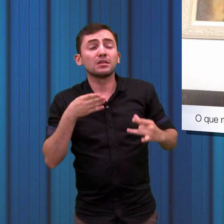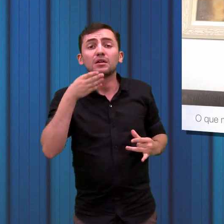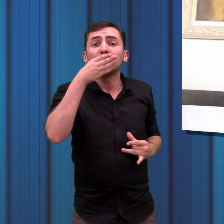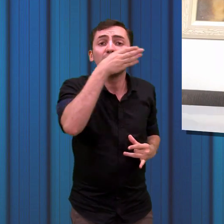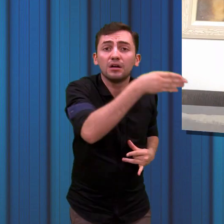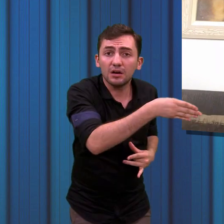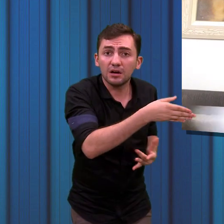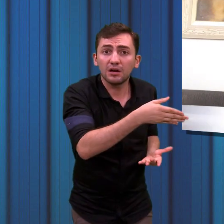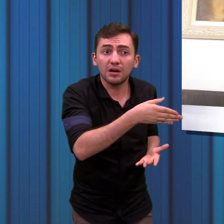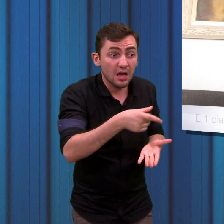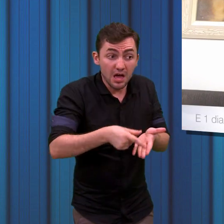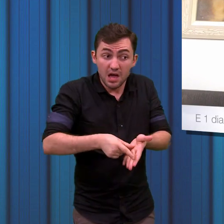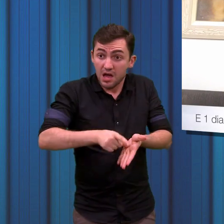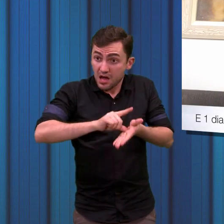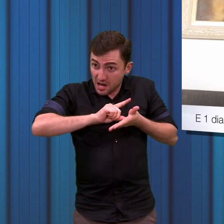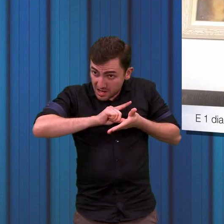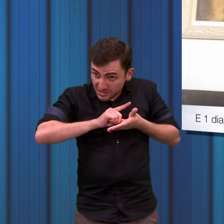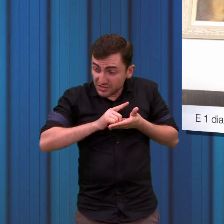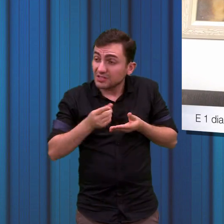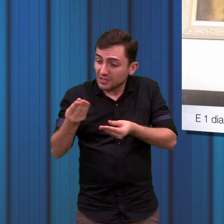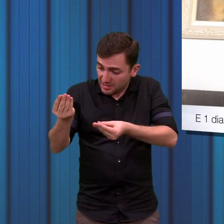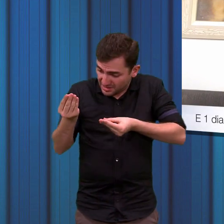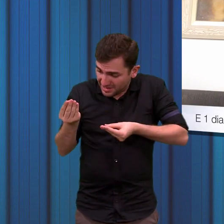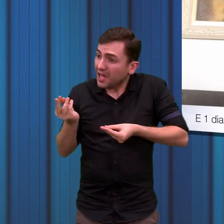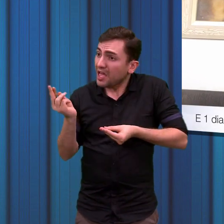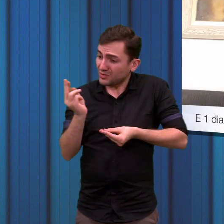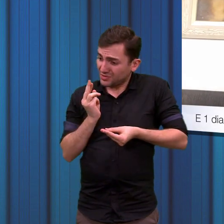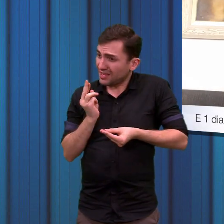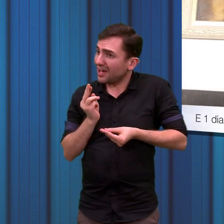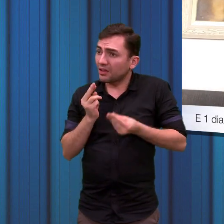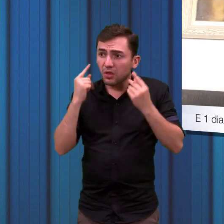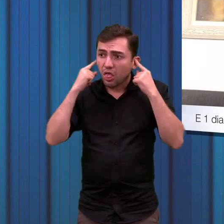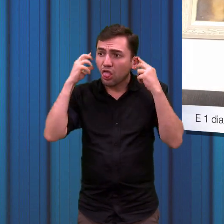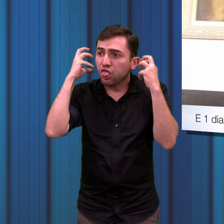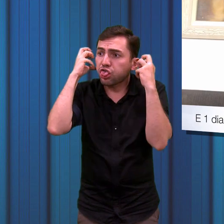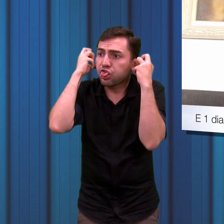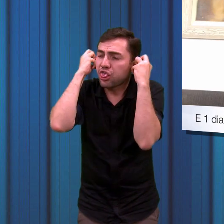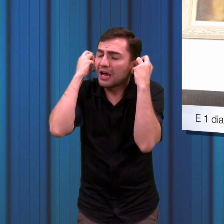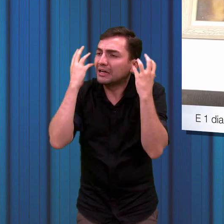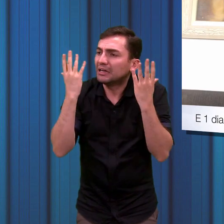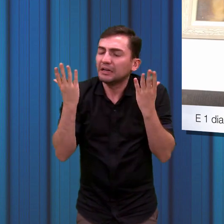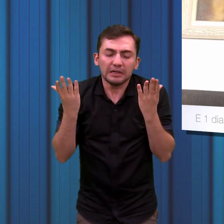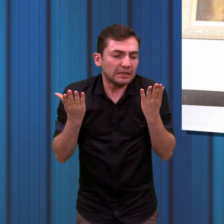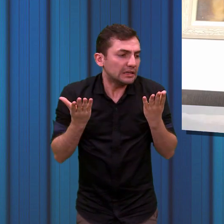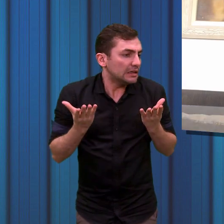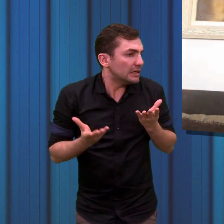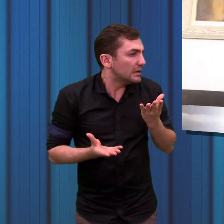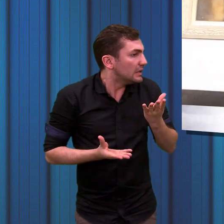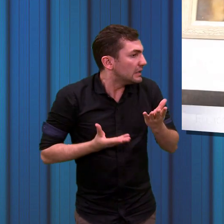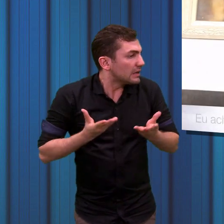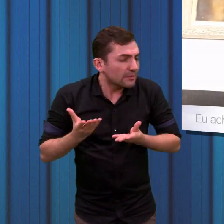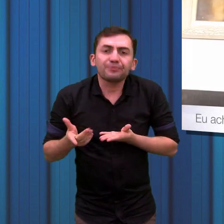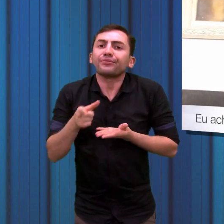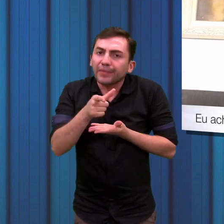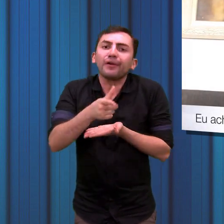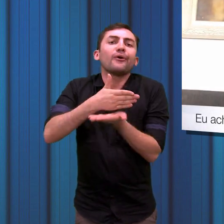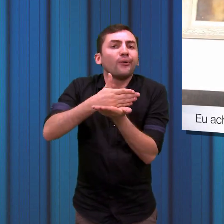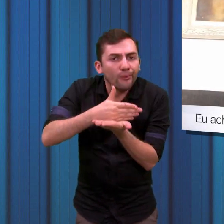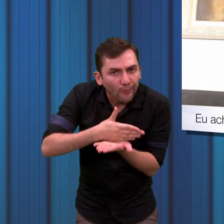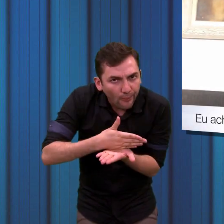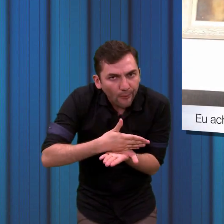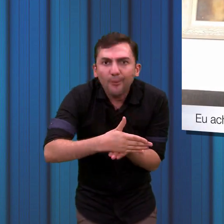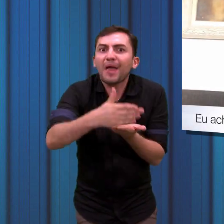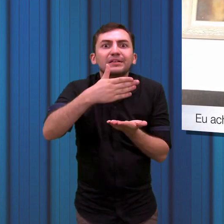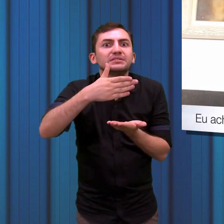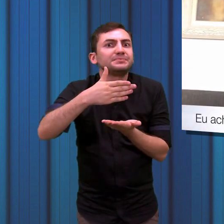era no dia seguinte. E aí um dia antes eu levo o resultado e descubro que ele tem a cóclea mal formada. E eu acho que daí